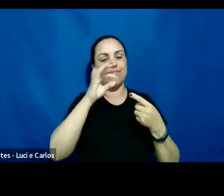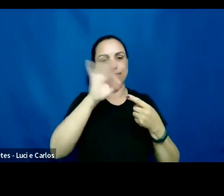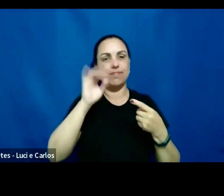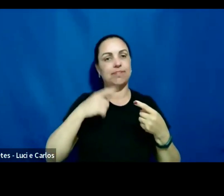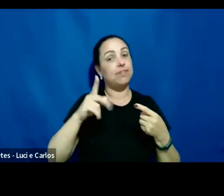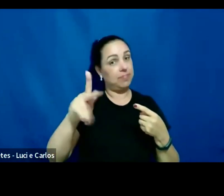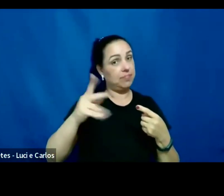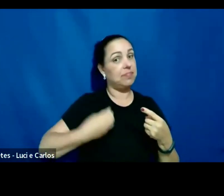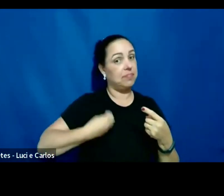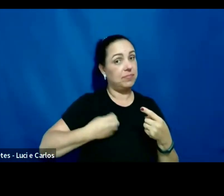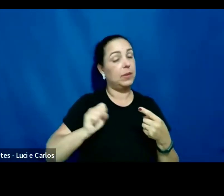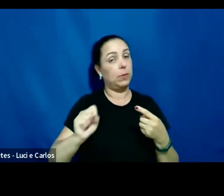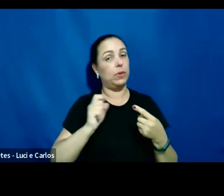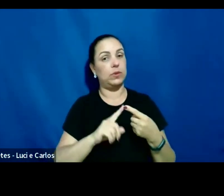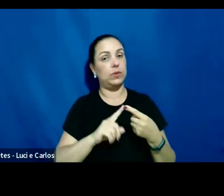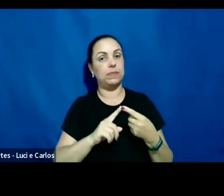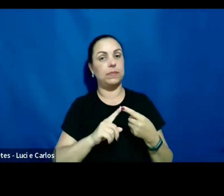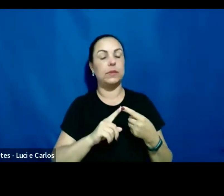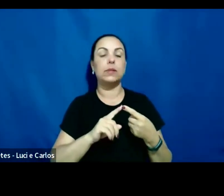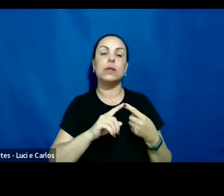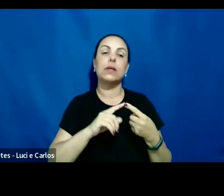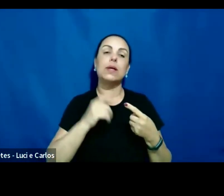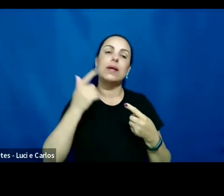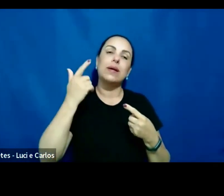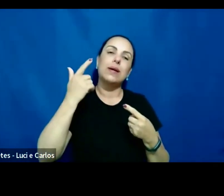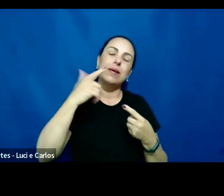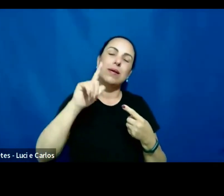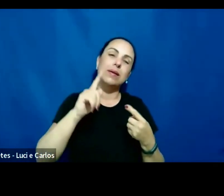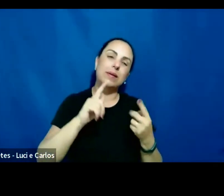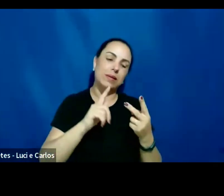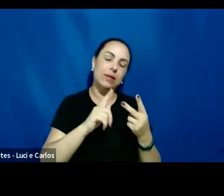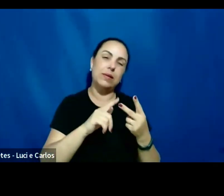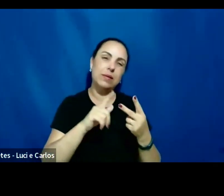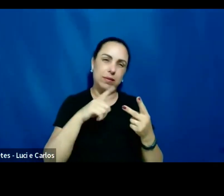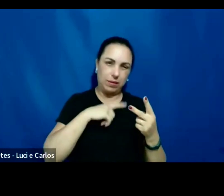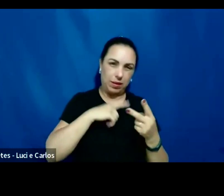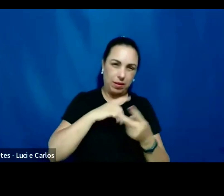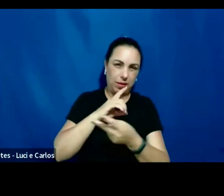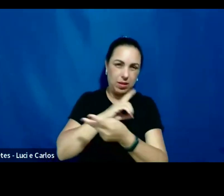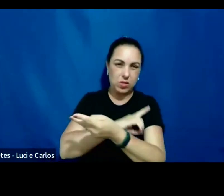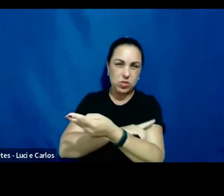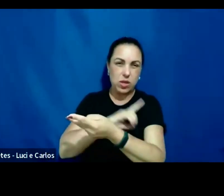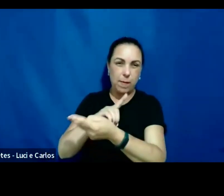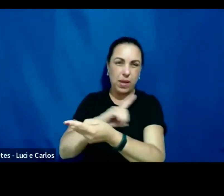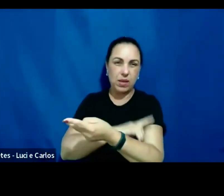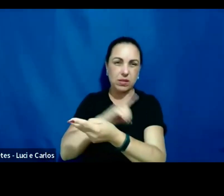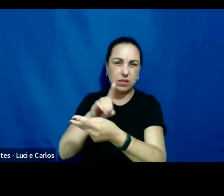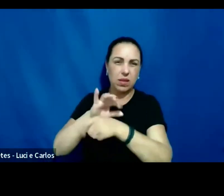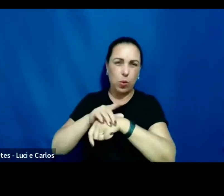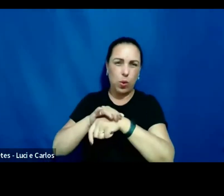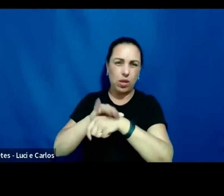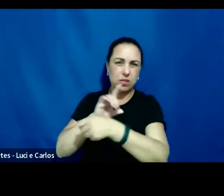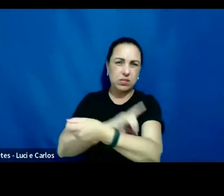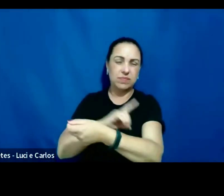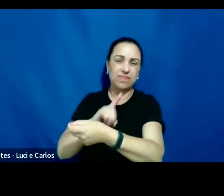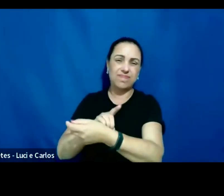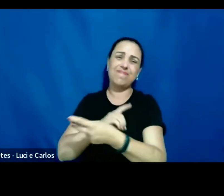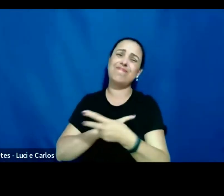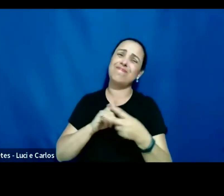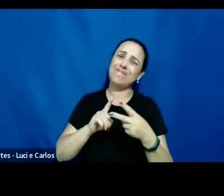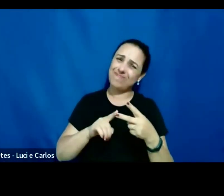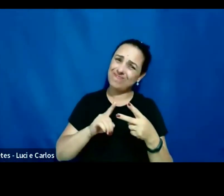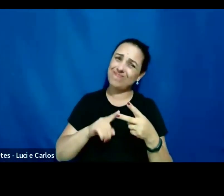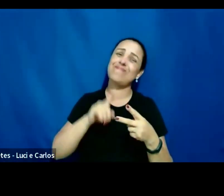se você é diabético. Se você é uma pessoa que tem resistência à insulina, você tem